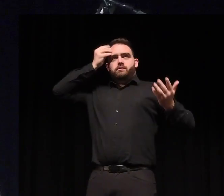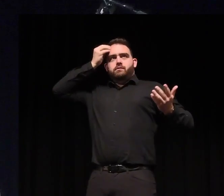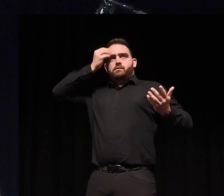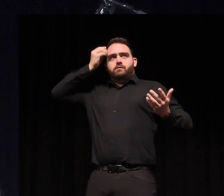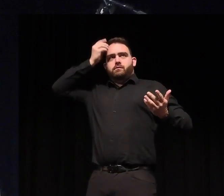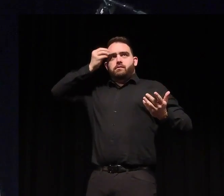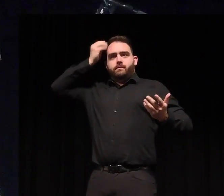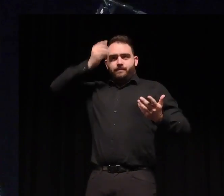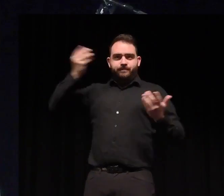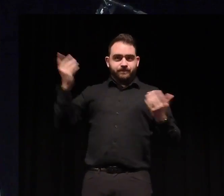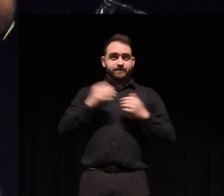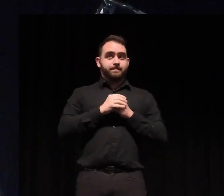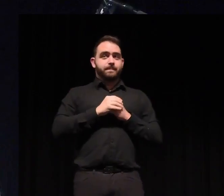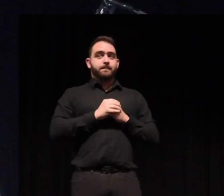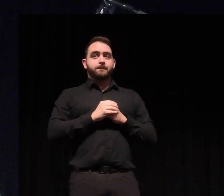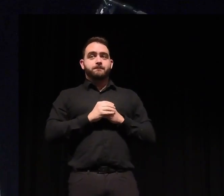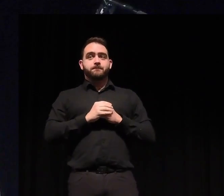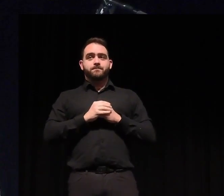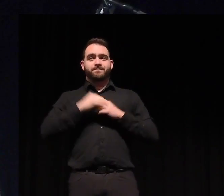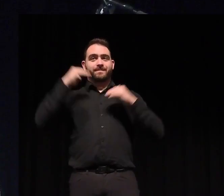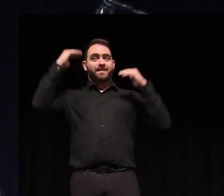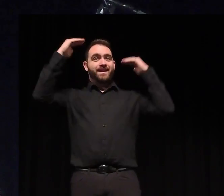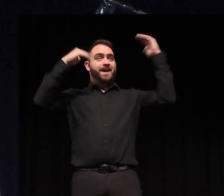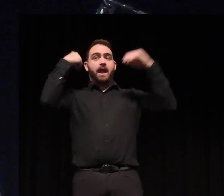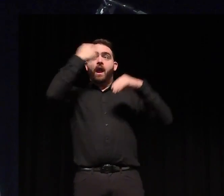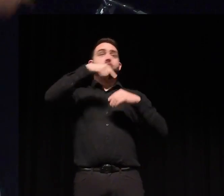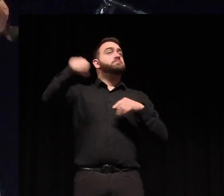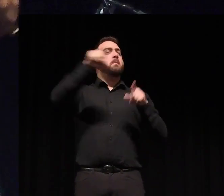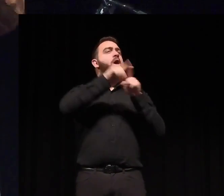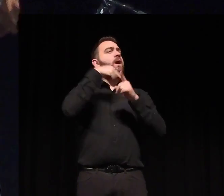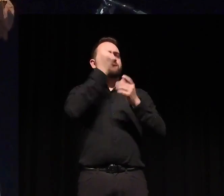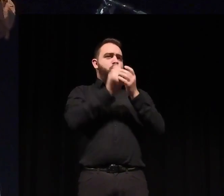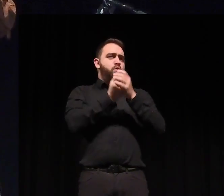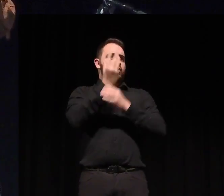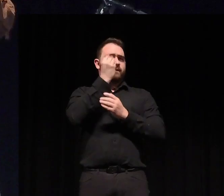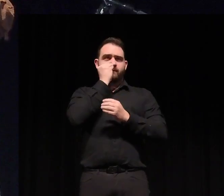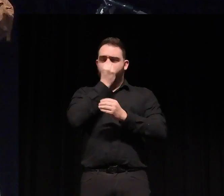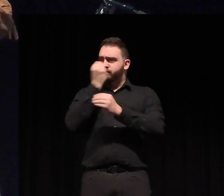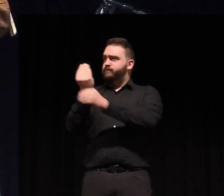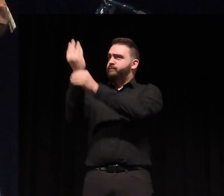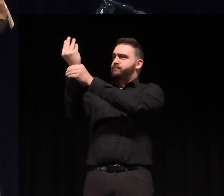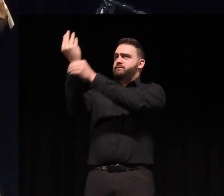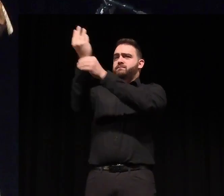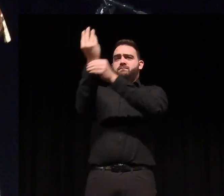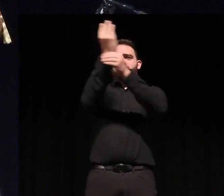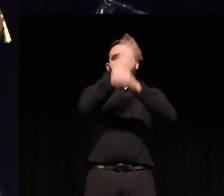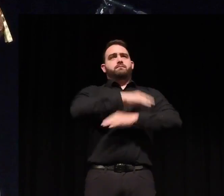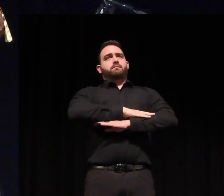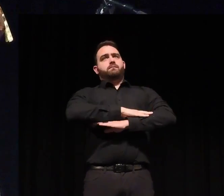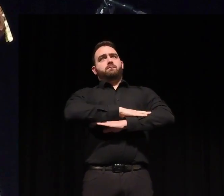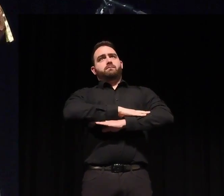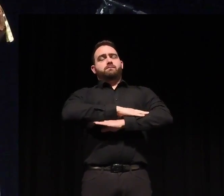le visage, puis ont l'impression que c'est un arbre. Mais s'ils reculent un peu, ils voient que c'est juste une